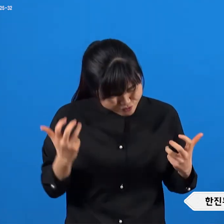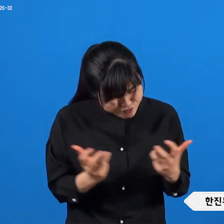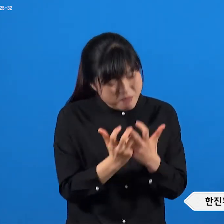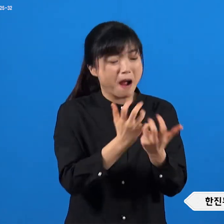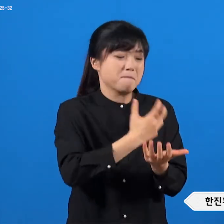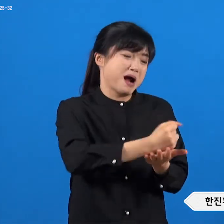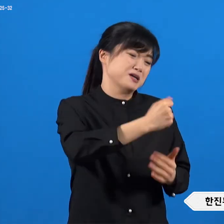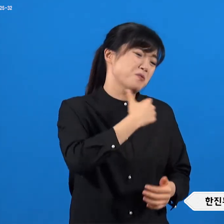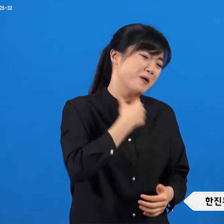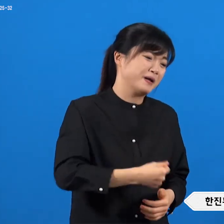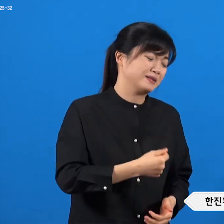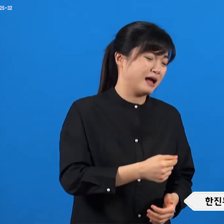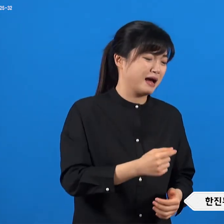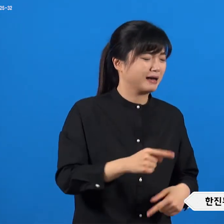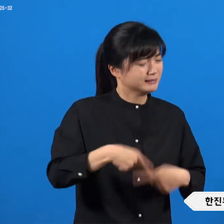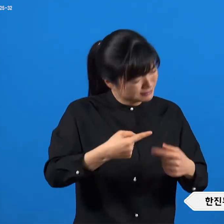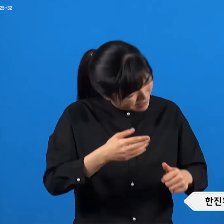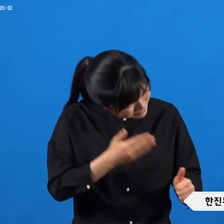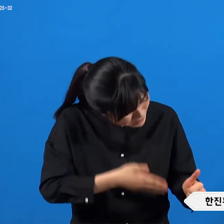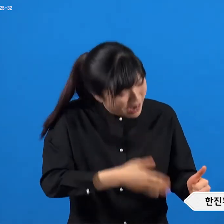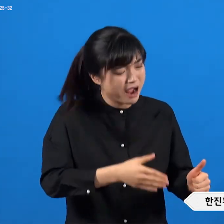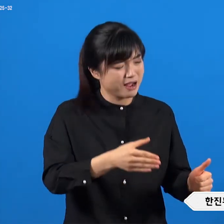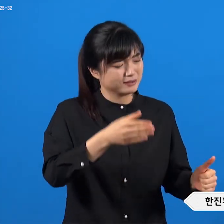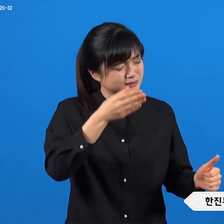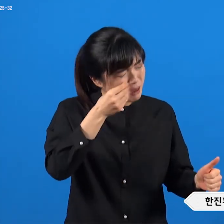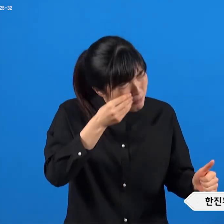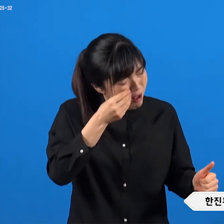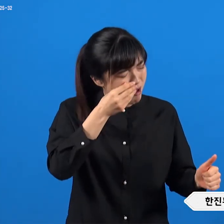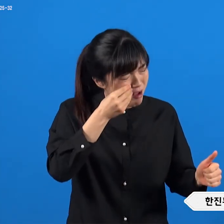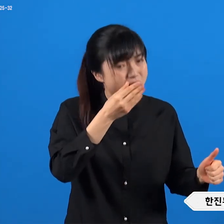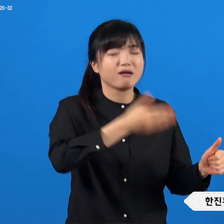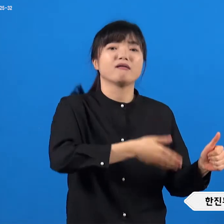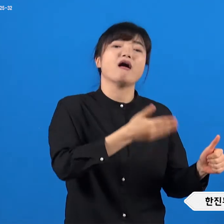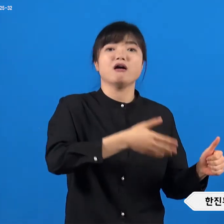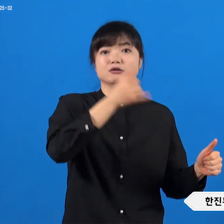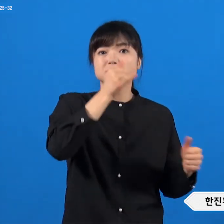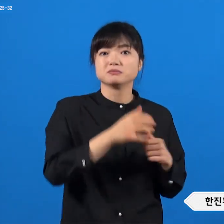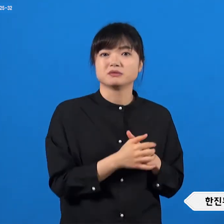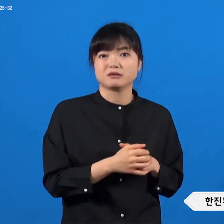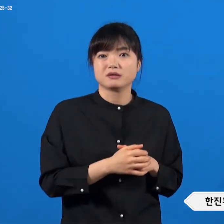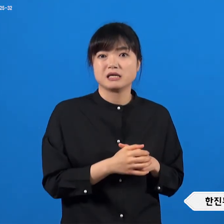정말 좋겠다. 들어가자. 간곡히 권하시는 것입니다.